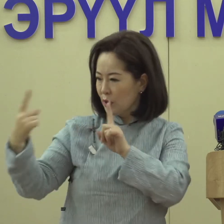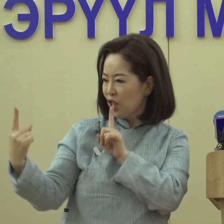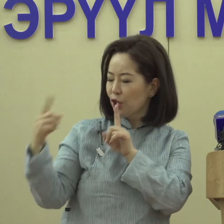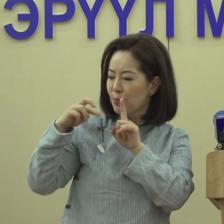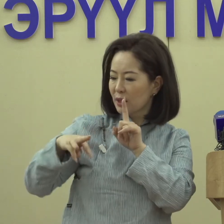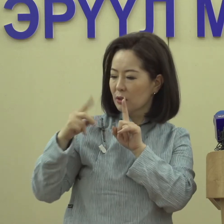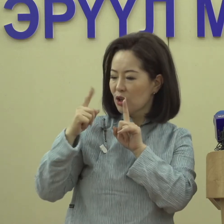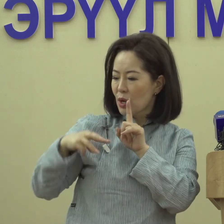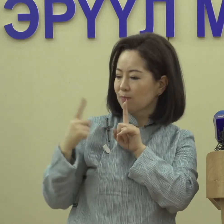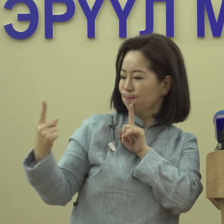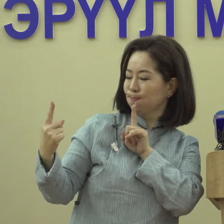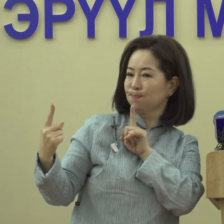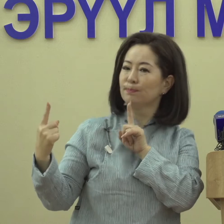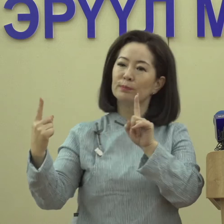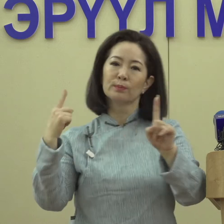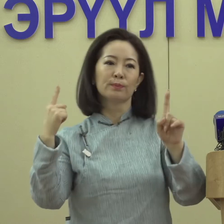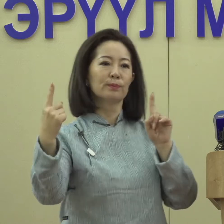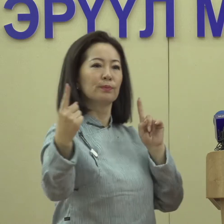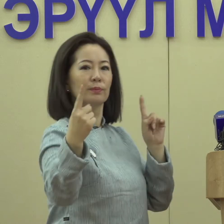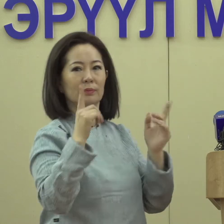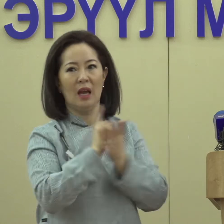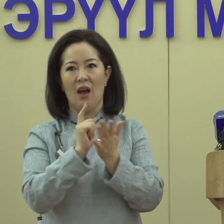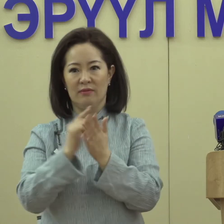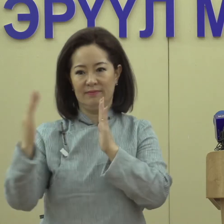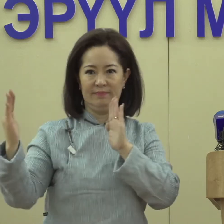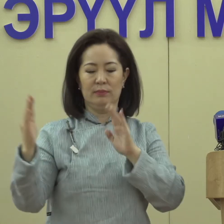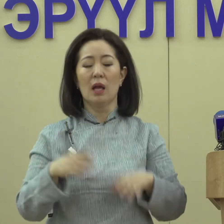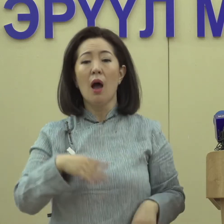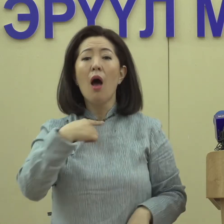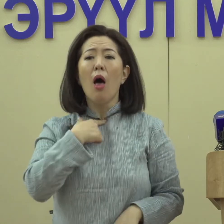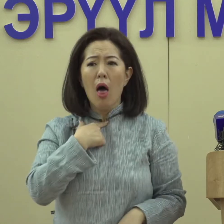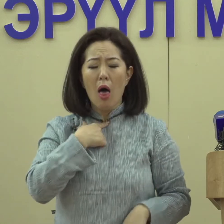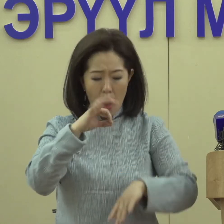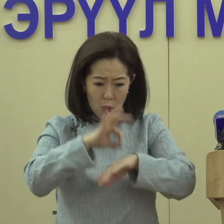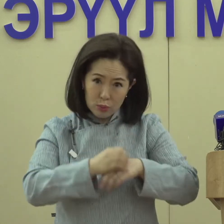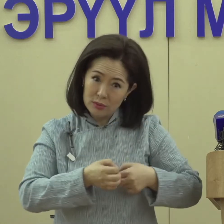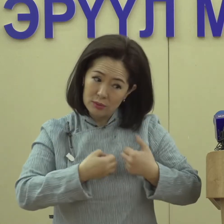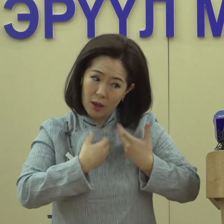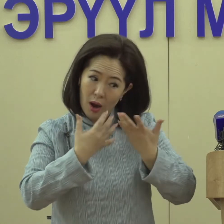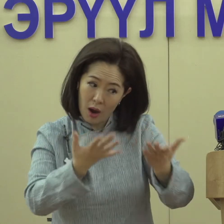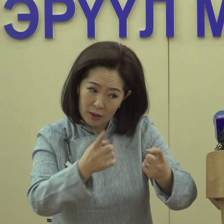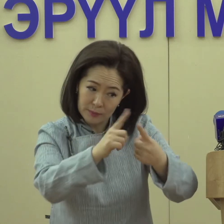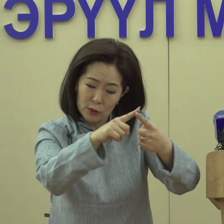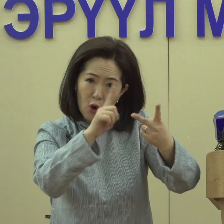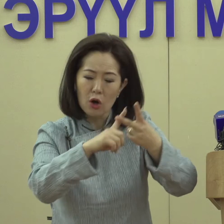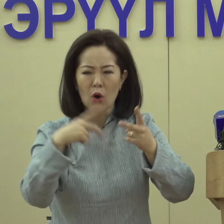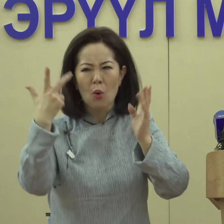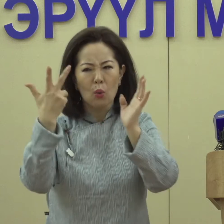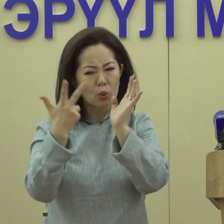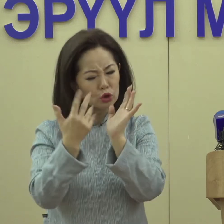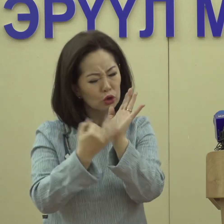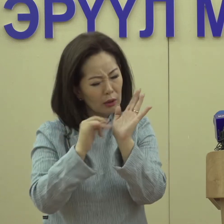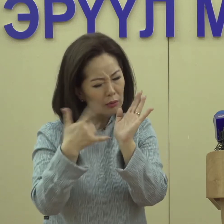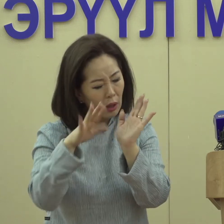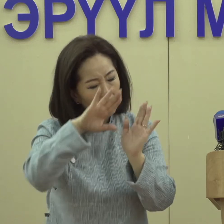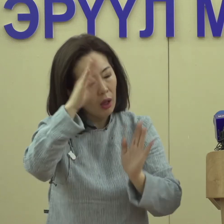байна. За тэрчлэн амьсгалын замын өвчний шинж тэмдгийг илэрсэн мөн 37.5 болон түүнээс дээш